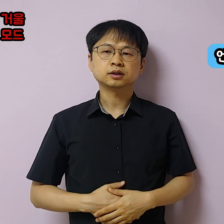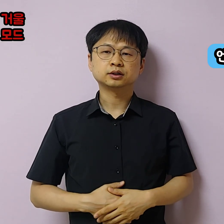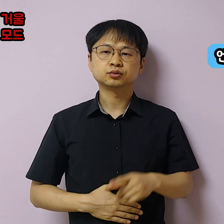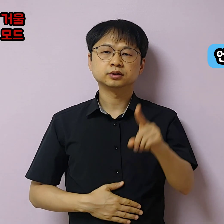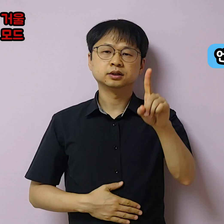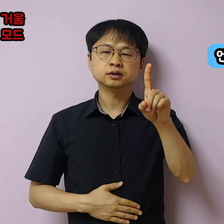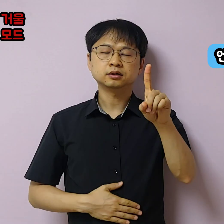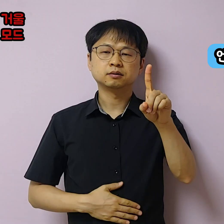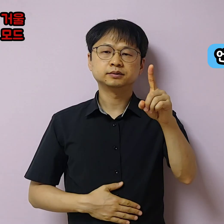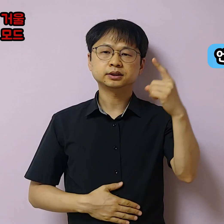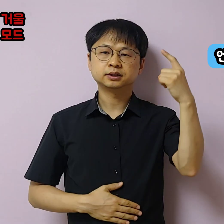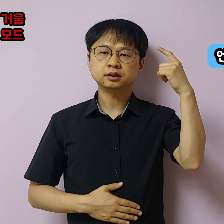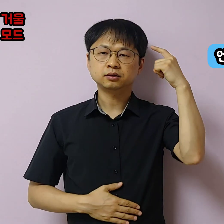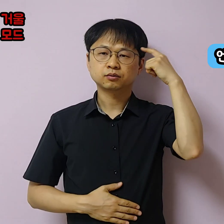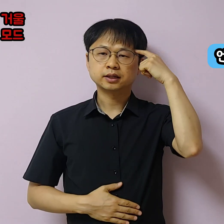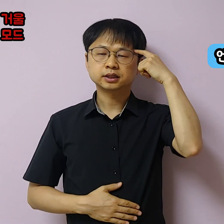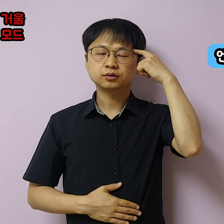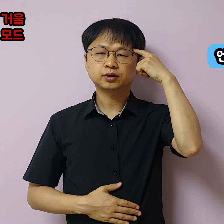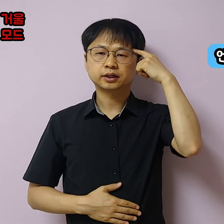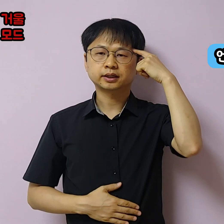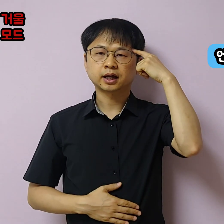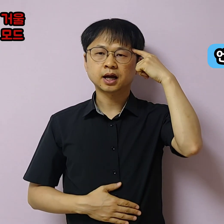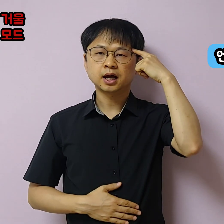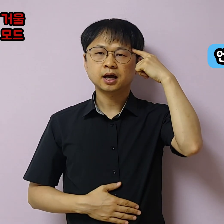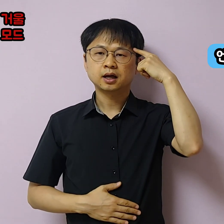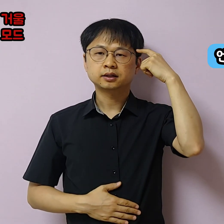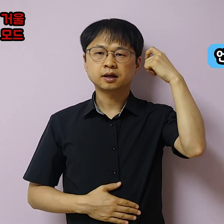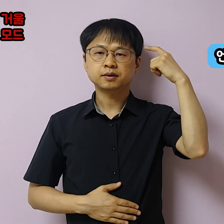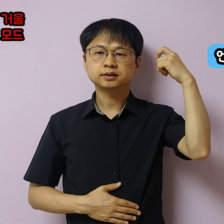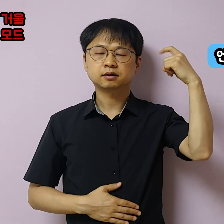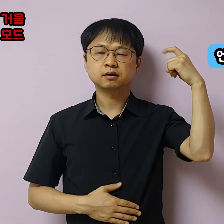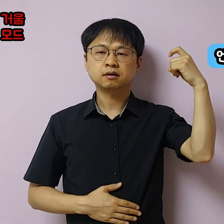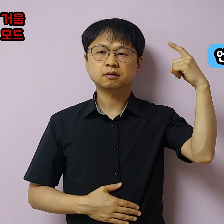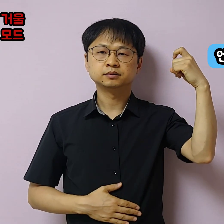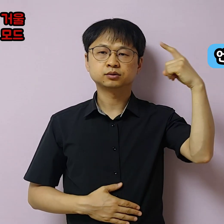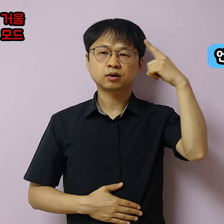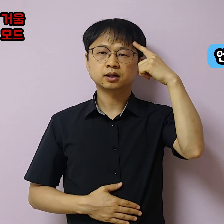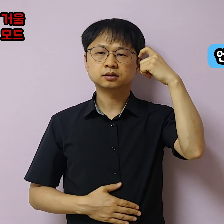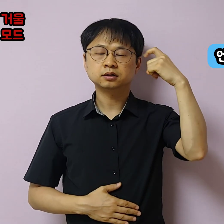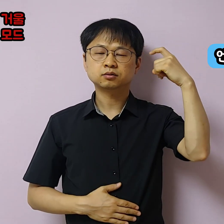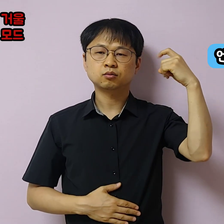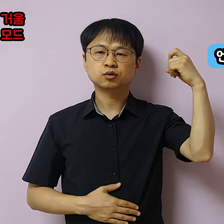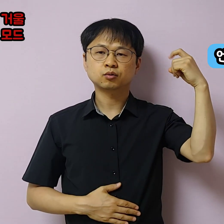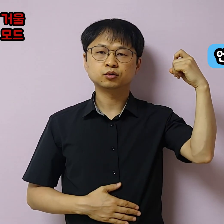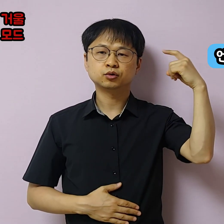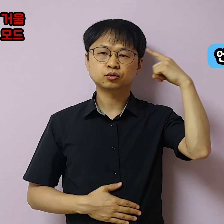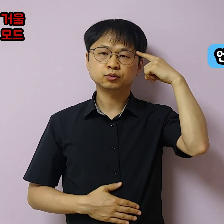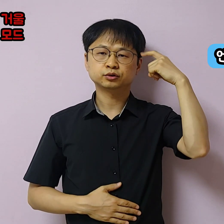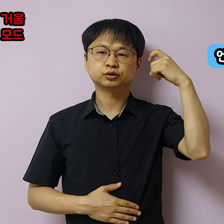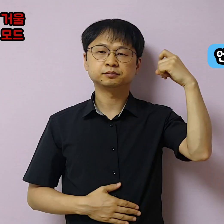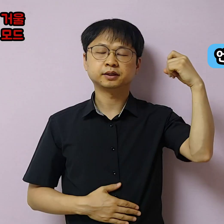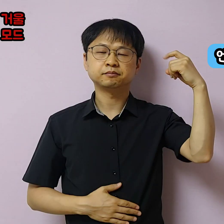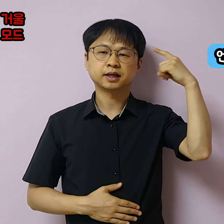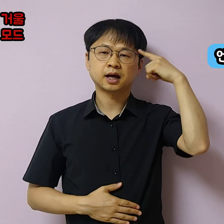추억이란 수어는 검지를 관자놀이에 댔다가 떼면서 검지손가락을 꼬물꼬물 구부려 주시면